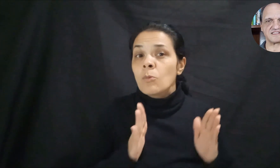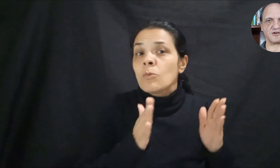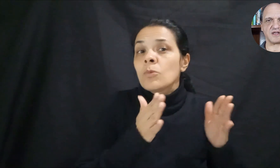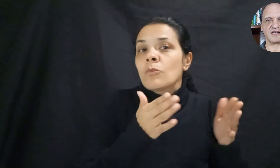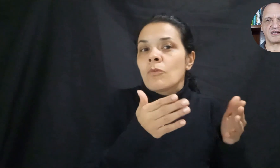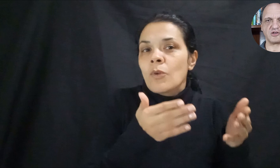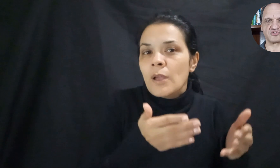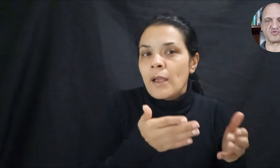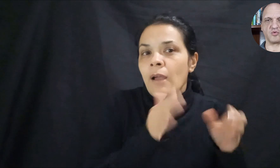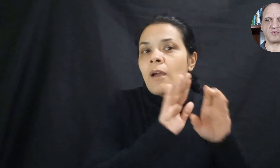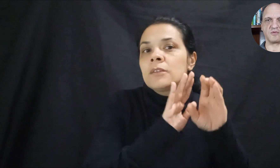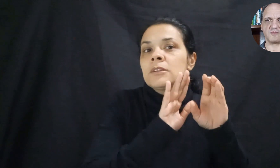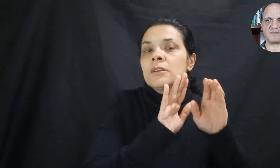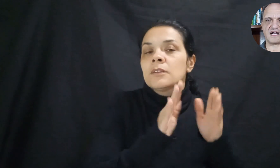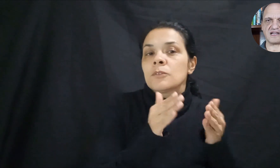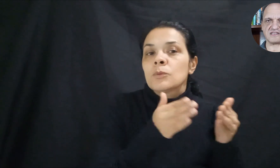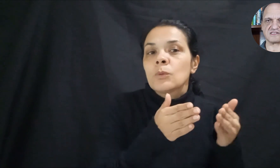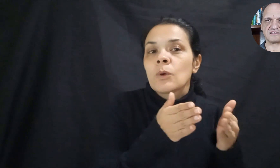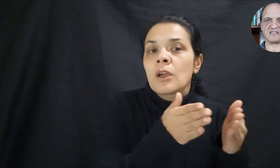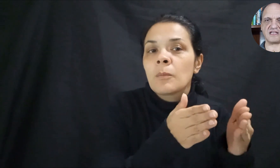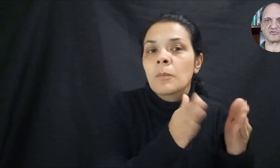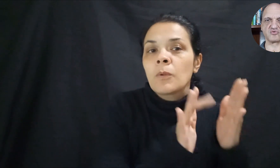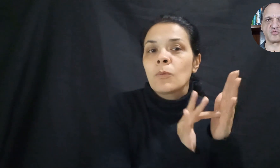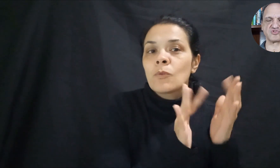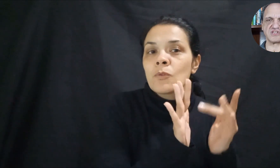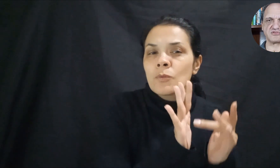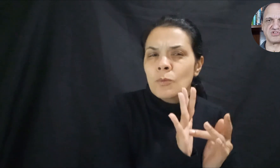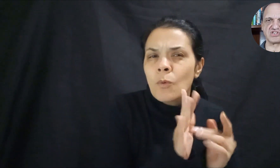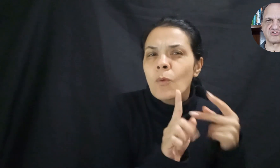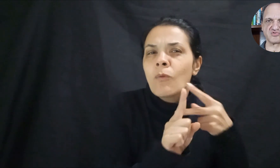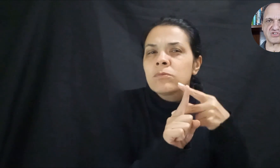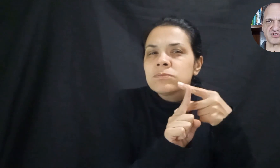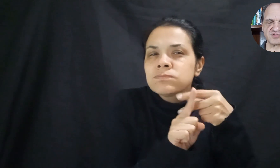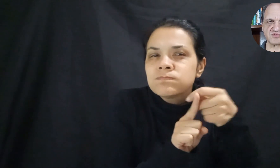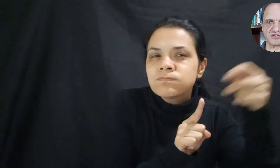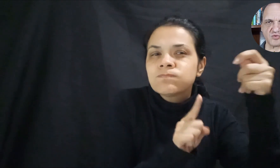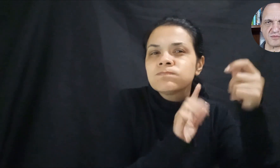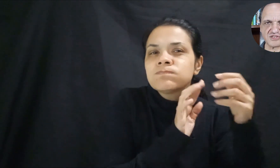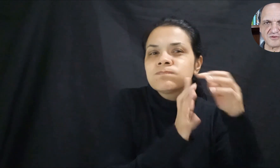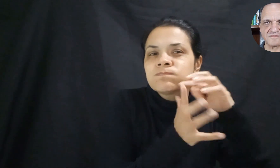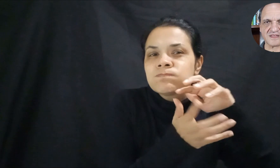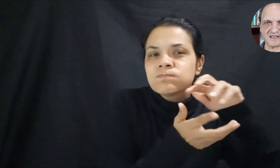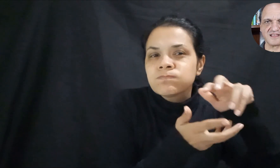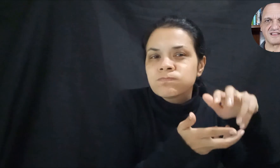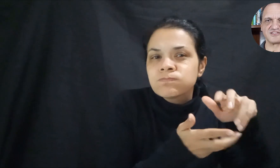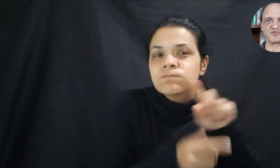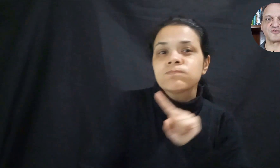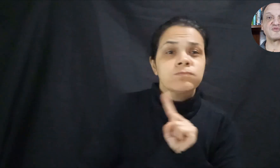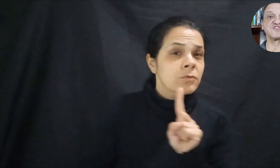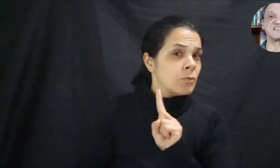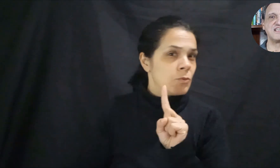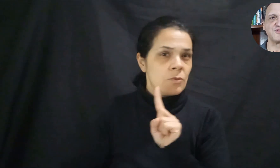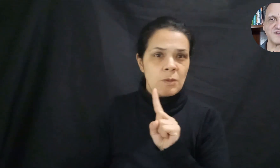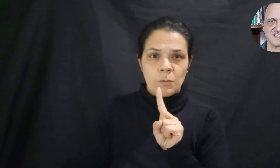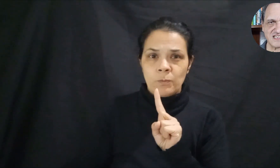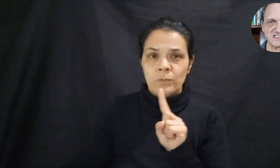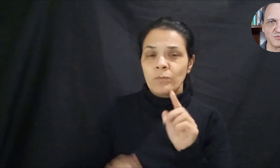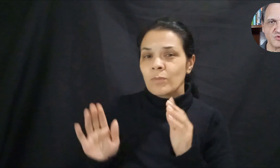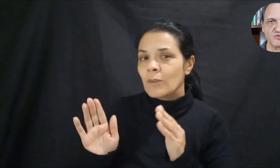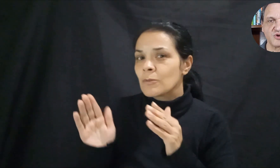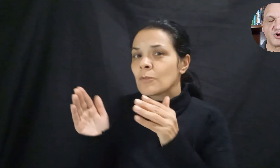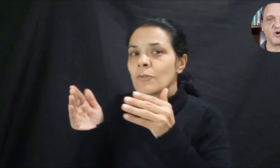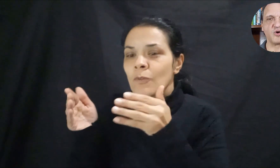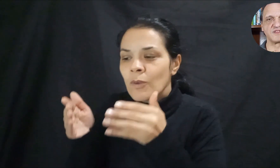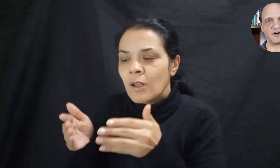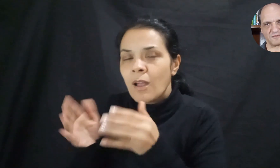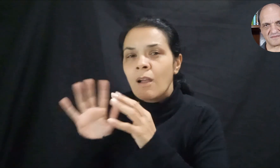A questão é, eu estou mais dentro do conceito de Jesus que nós vimos lá no começo, né? Estou conseguindo vencer esse